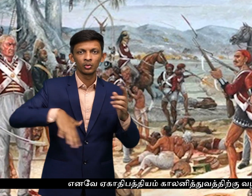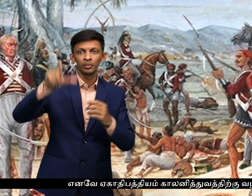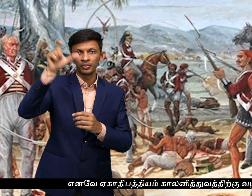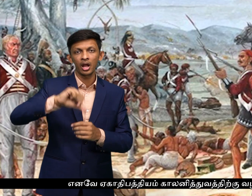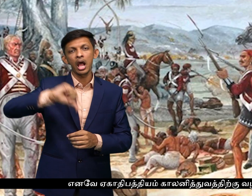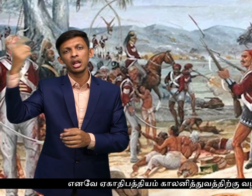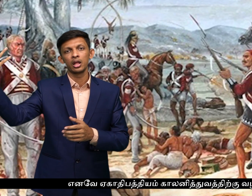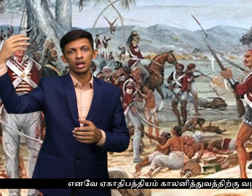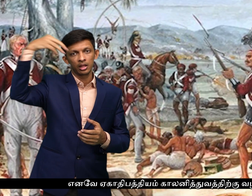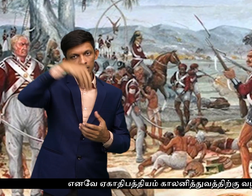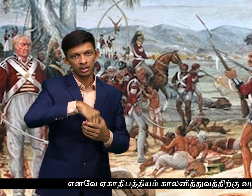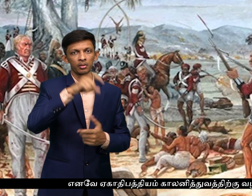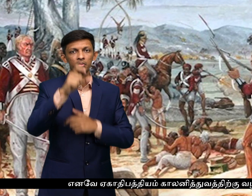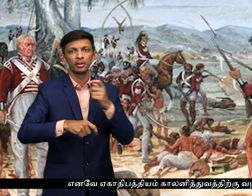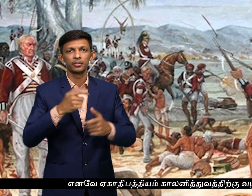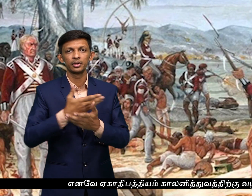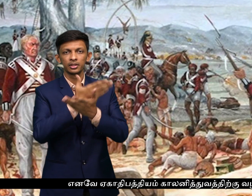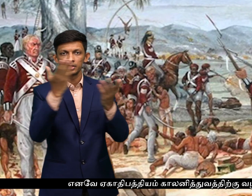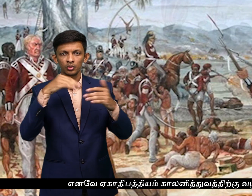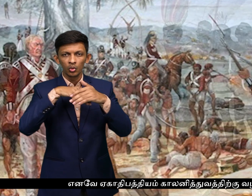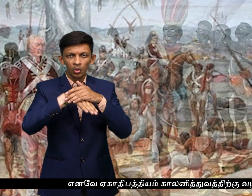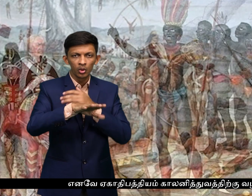காலனித்துவத்திற்கு வழிவகுத்தது.